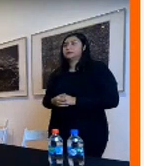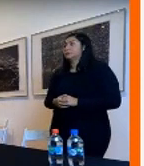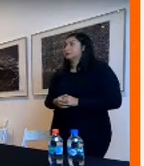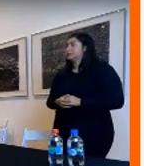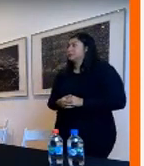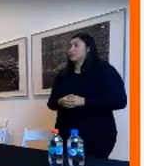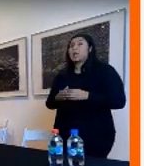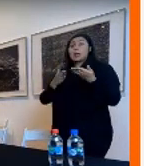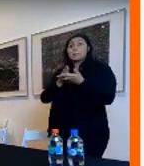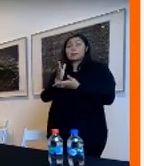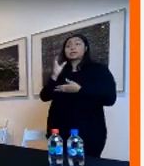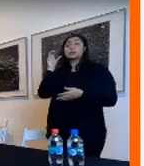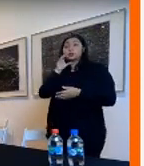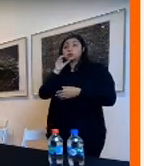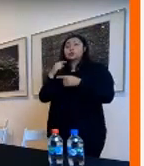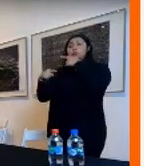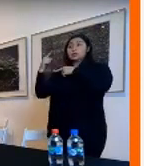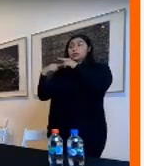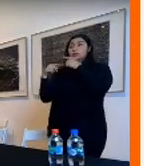limpieza. A partir del curso de historia del arte,